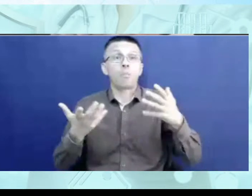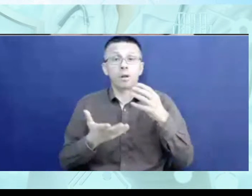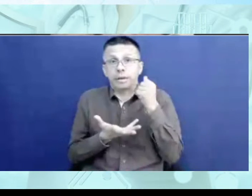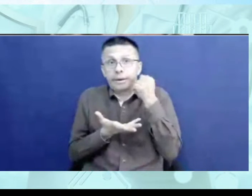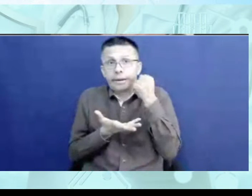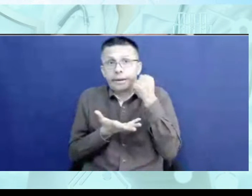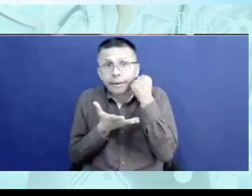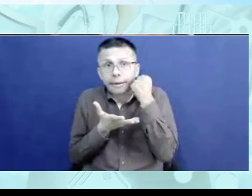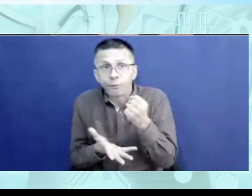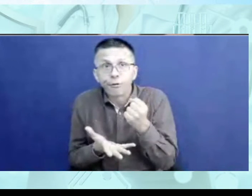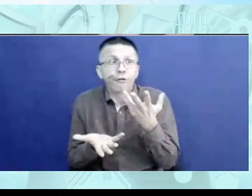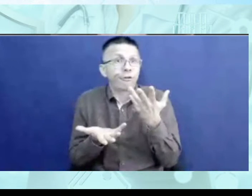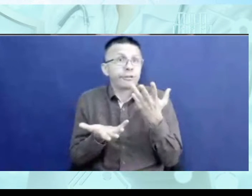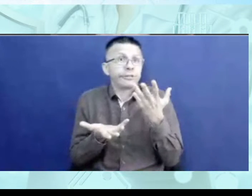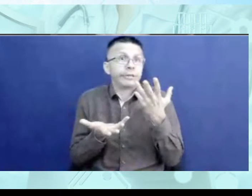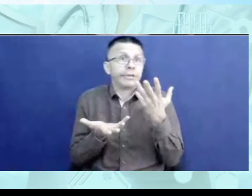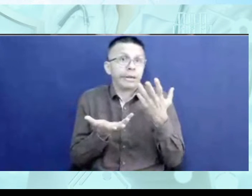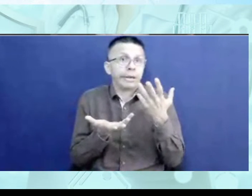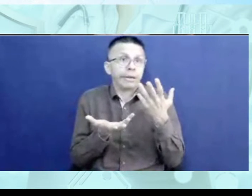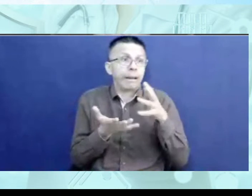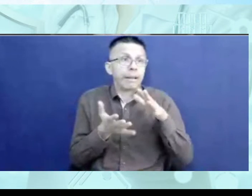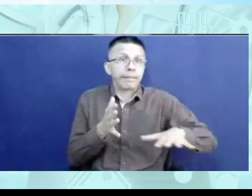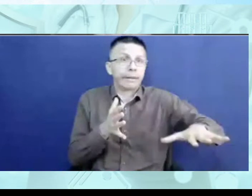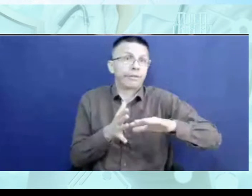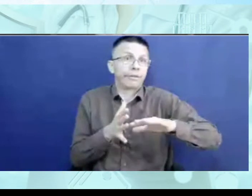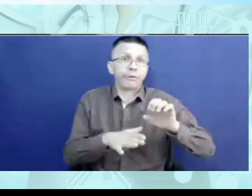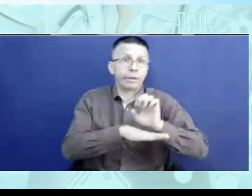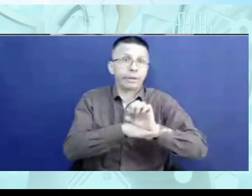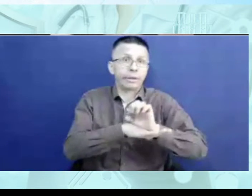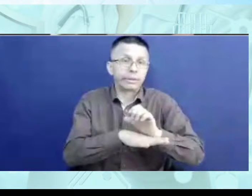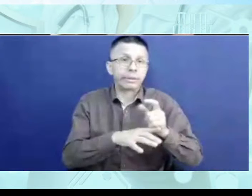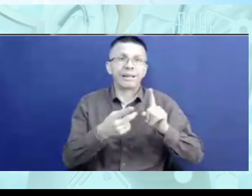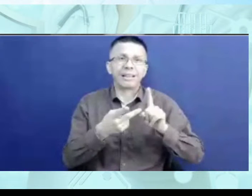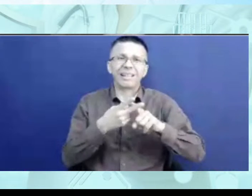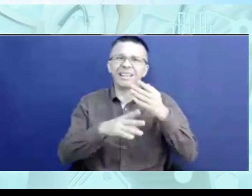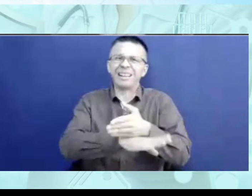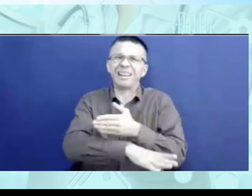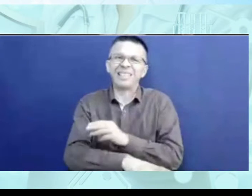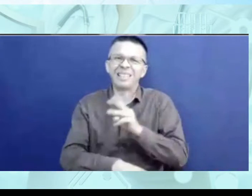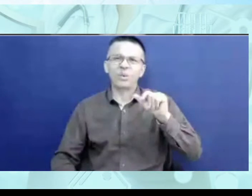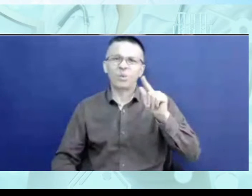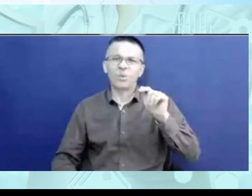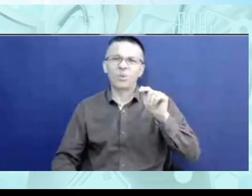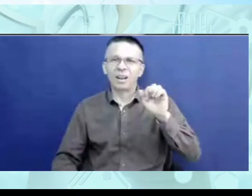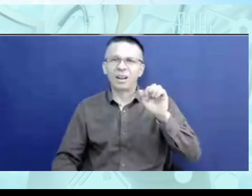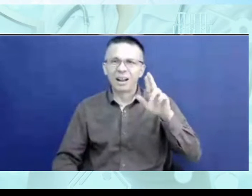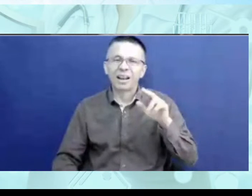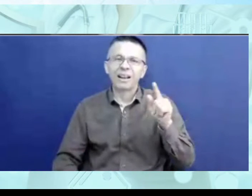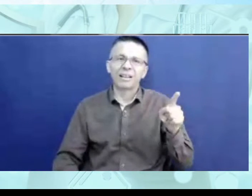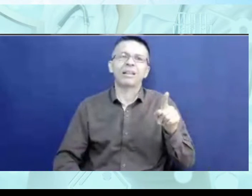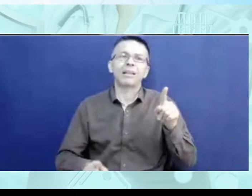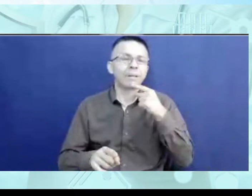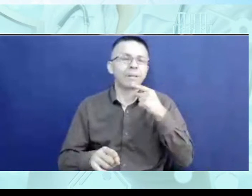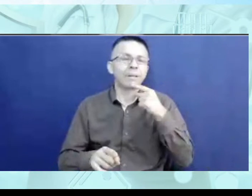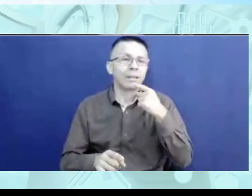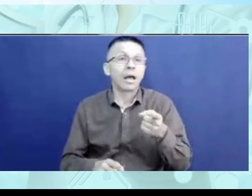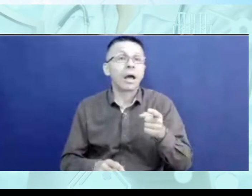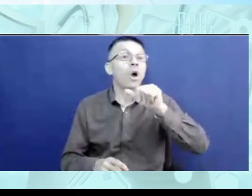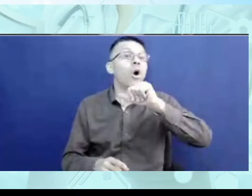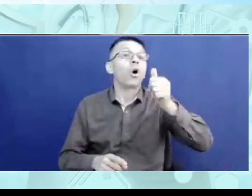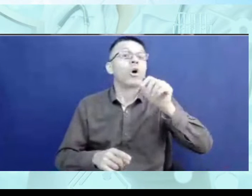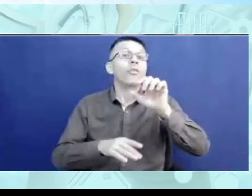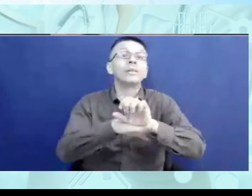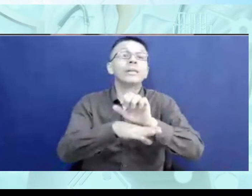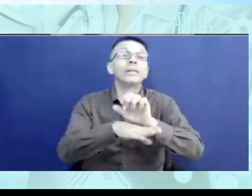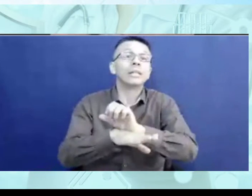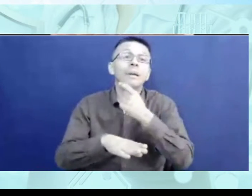con recursos de las mismas entidades territoriales, como lo mencionó el doctor Walter Gómez, con recursos de otras entidades que esperamos